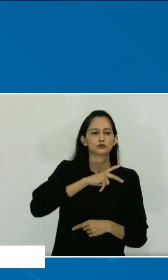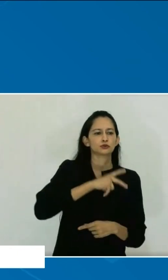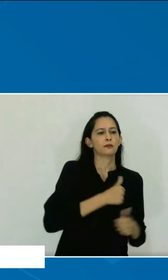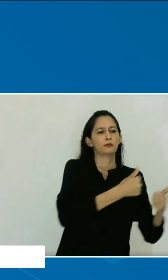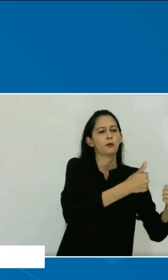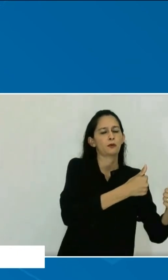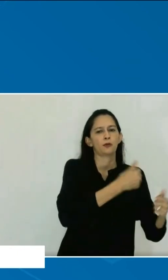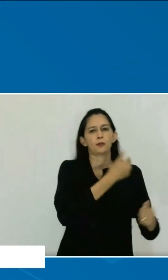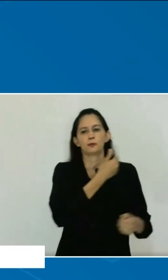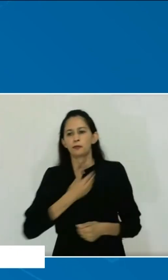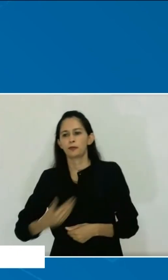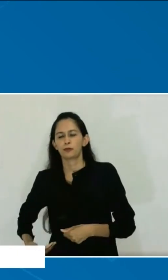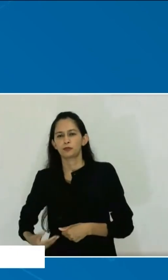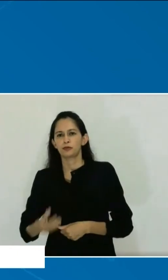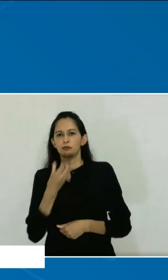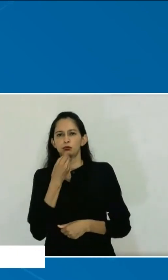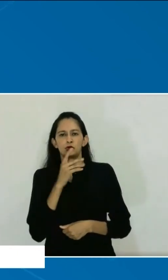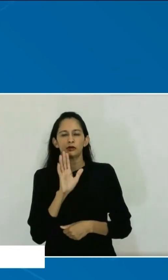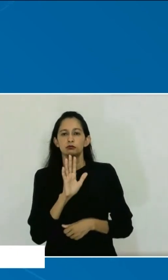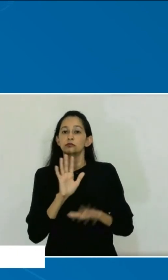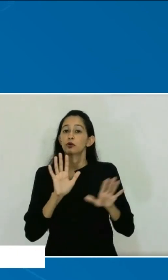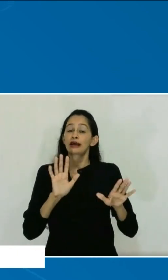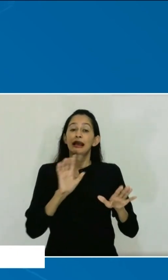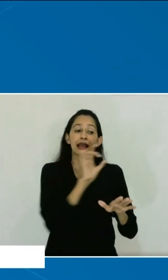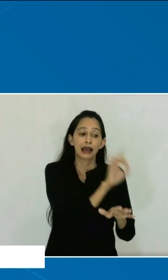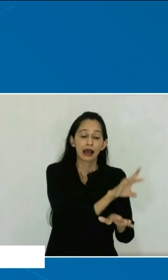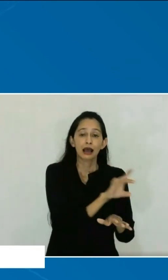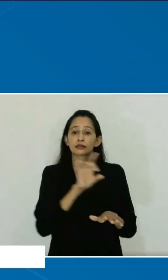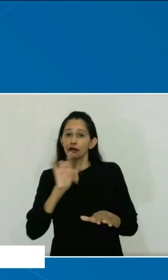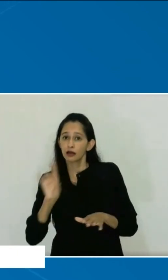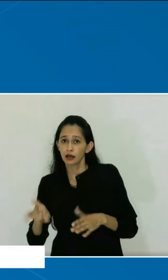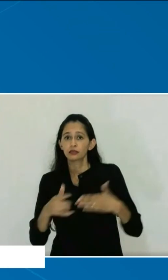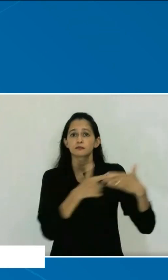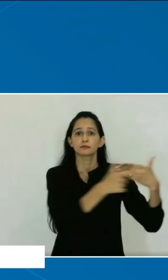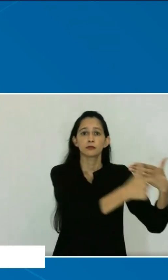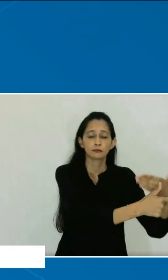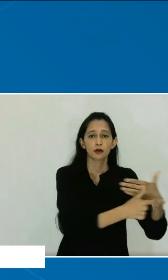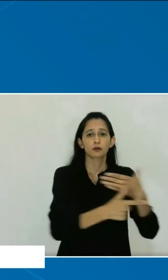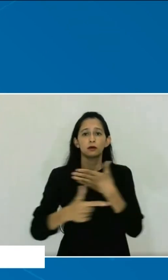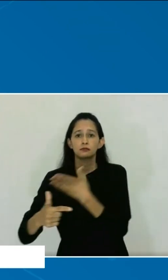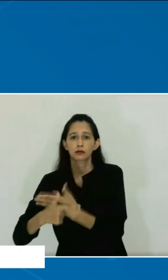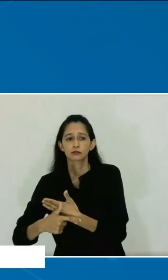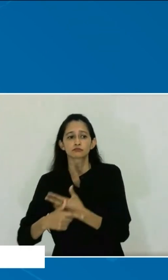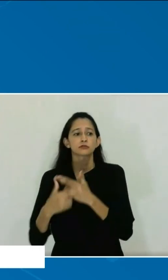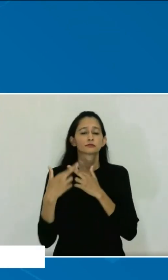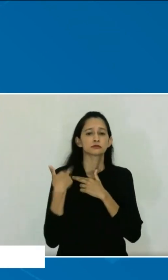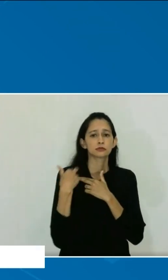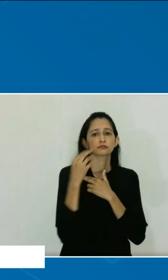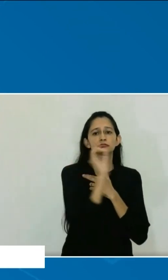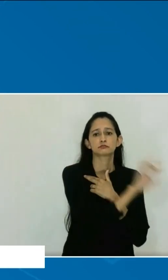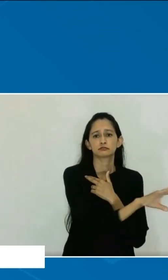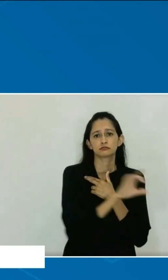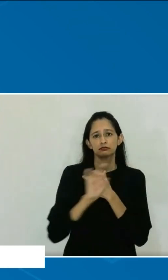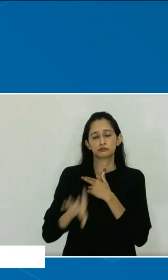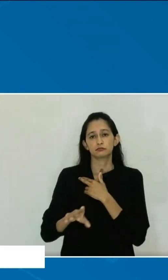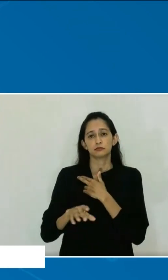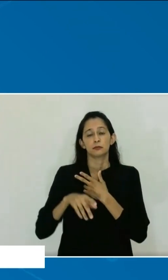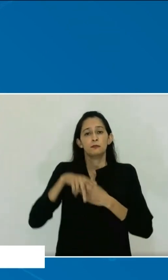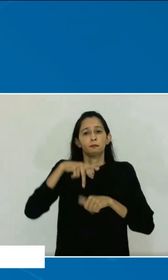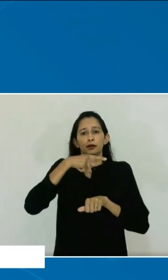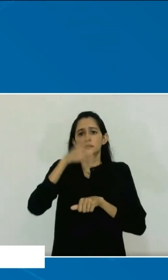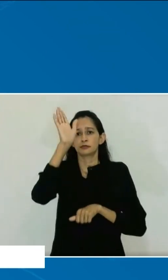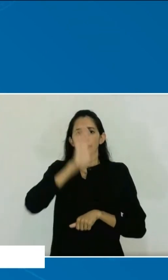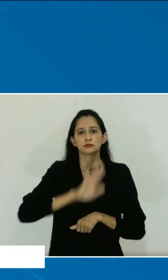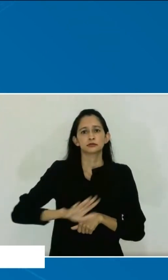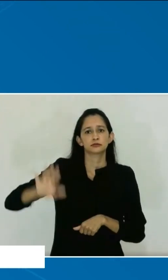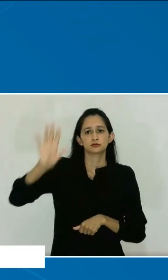público e o privado têm os seus papéis no crescimento, no desenvolvimento do país. Um país como o nosso não pode abrir mão, por exemplo, da